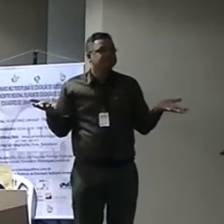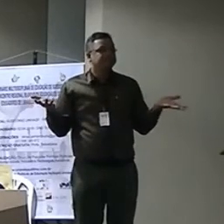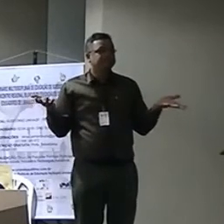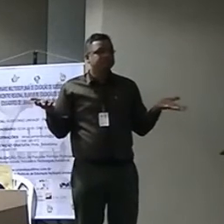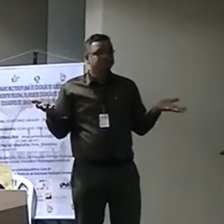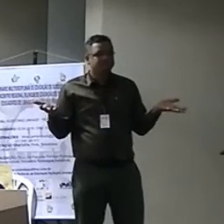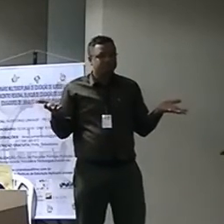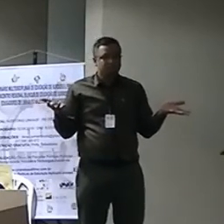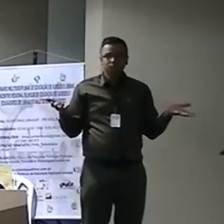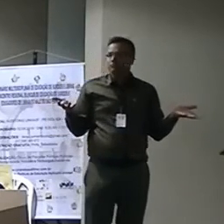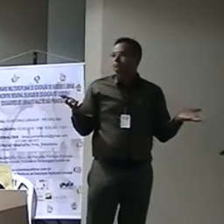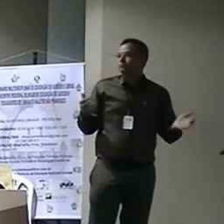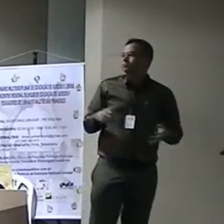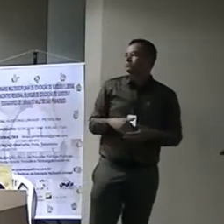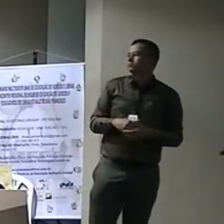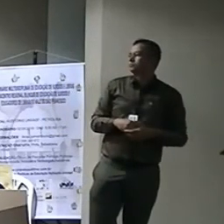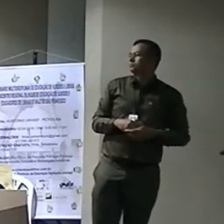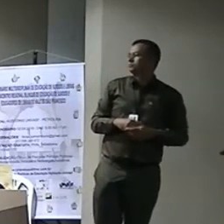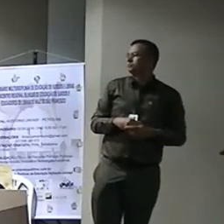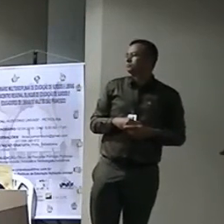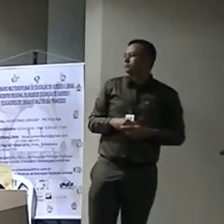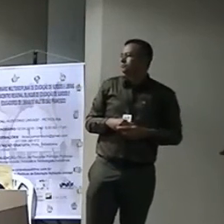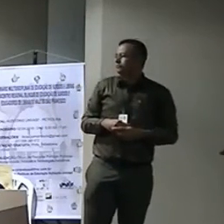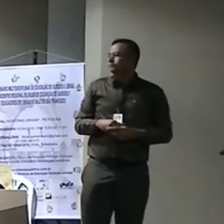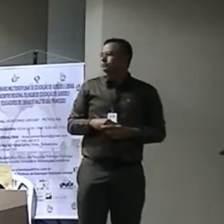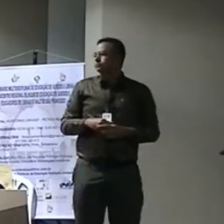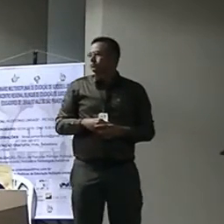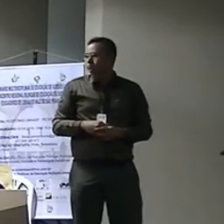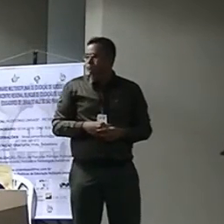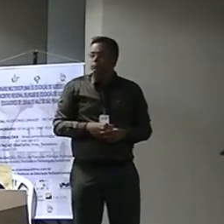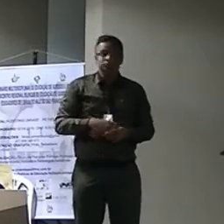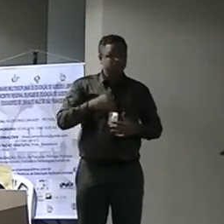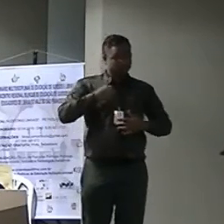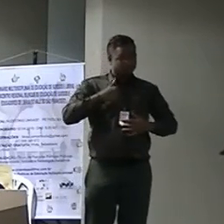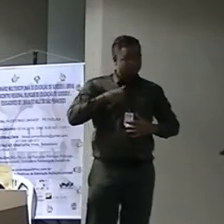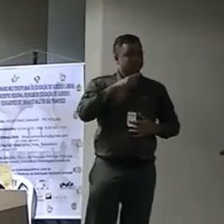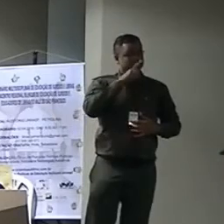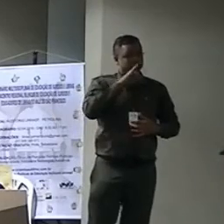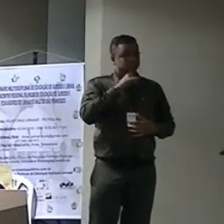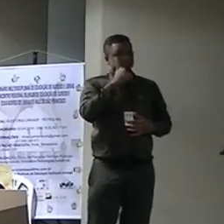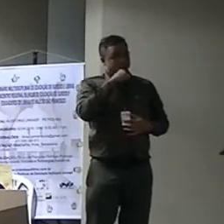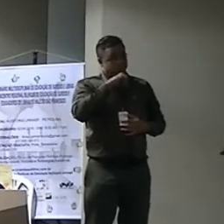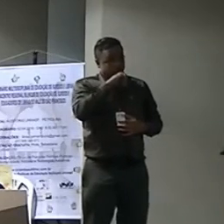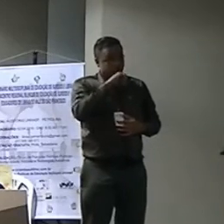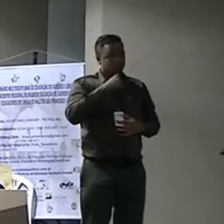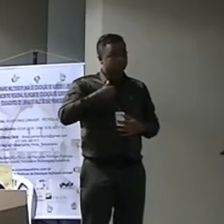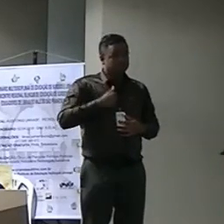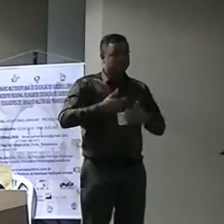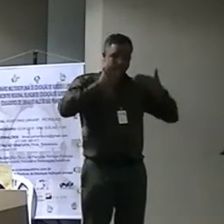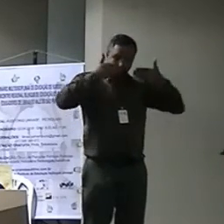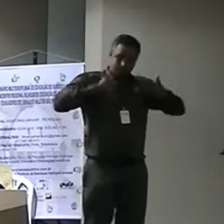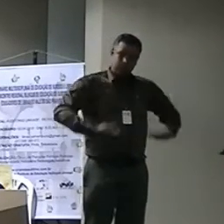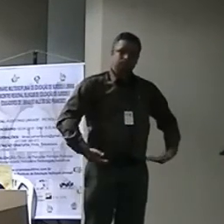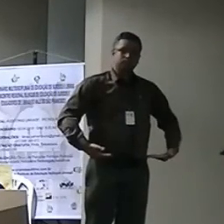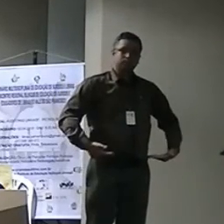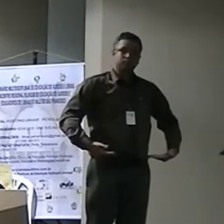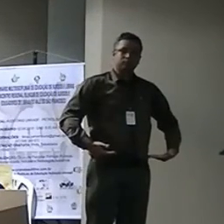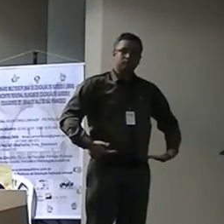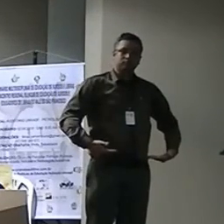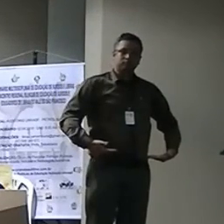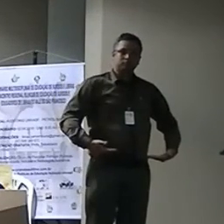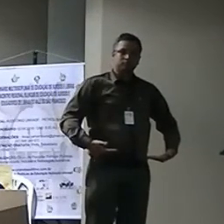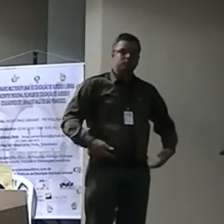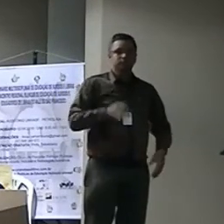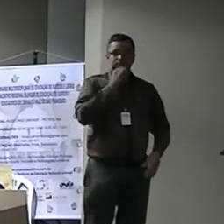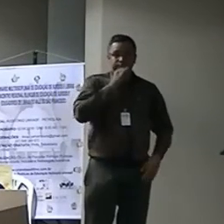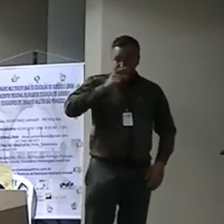irá absorver, os fatos são os ensinamentos a partir do exemplo. Então, não adianta nós dizermos ao nosso filho,